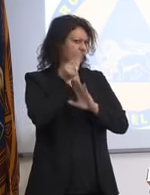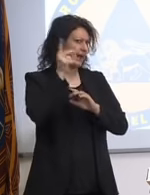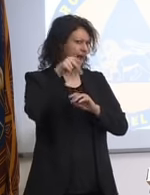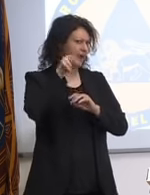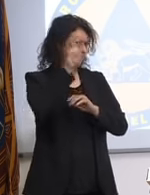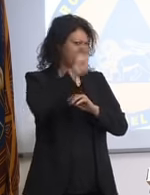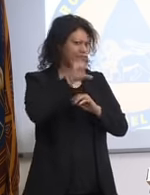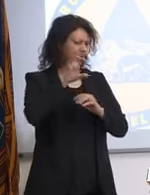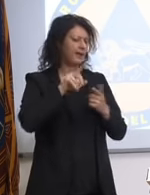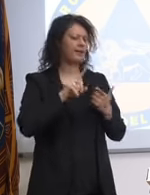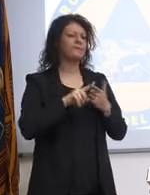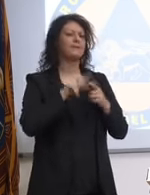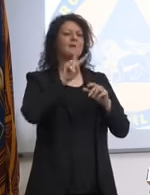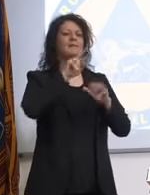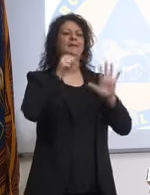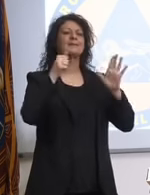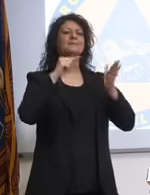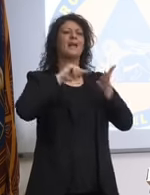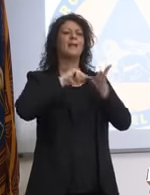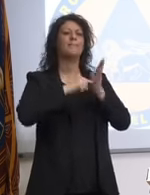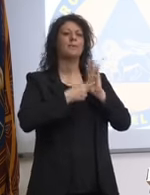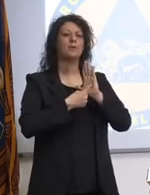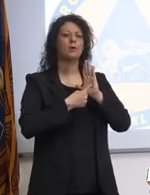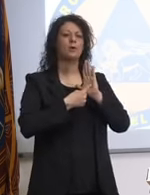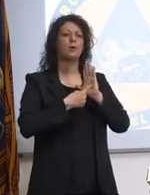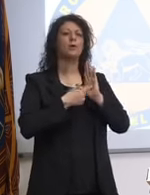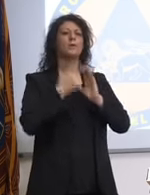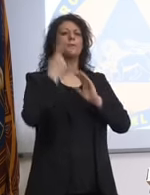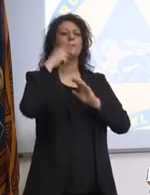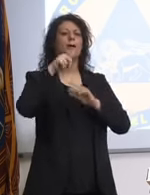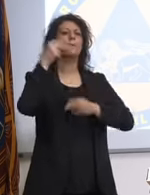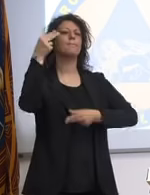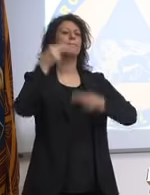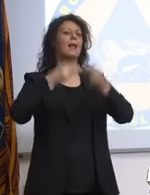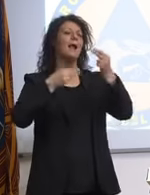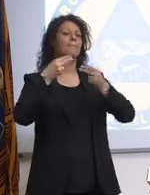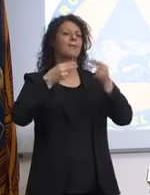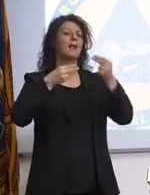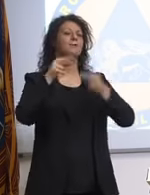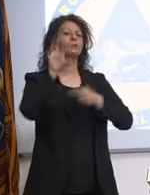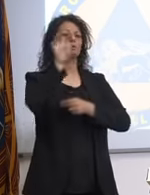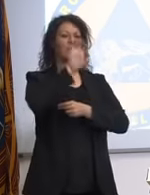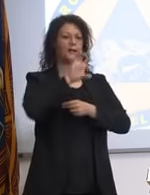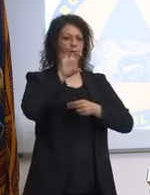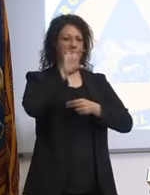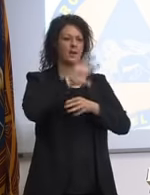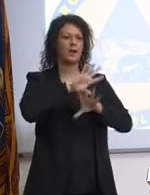e 26 milioni direttamente anche dal bilancio regionale, comunque sono